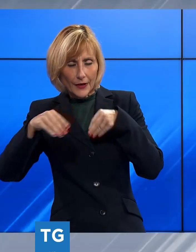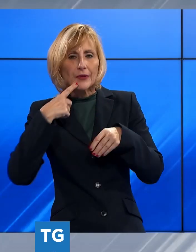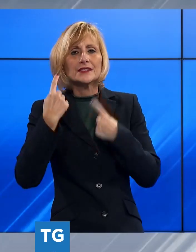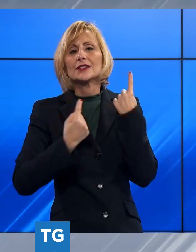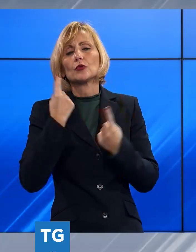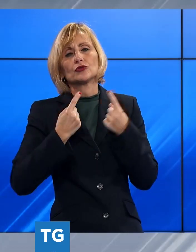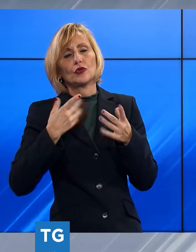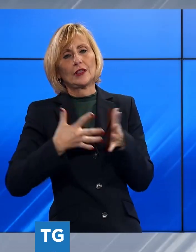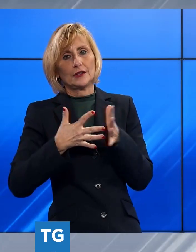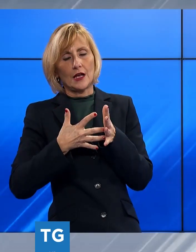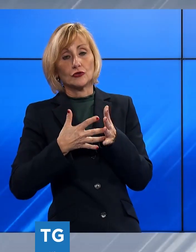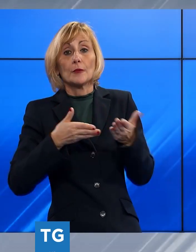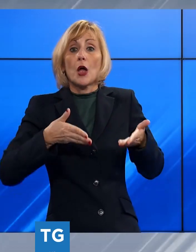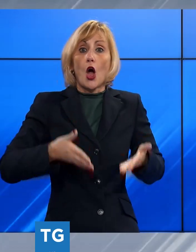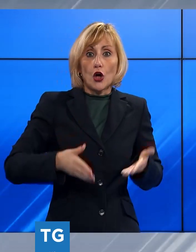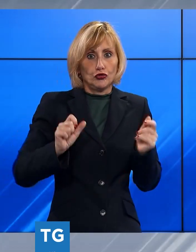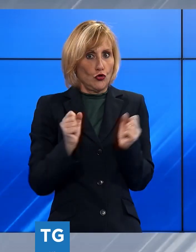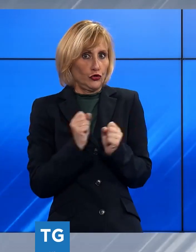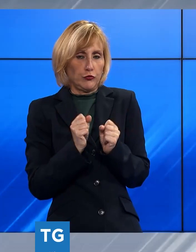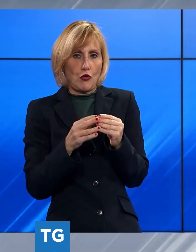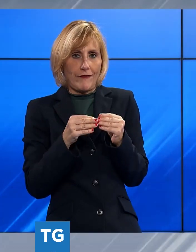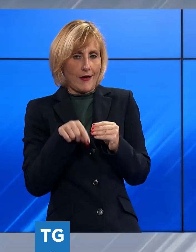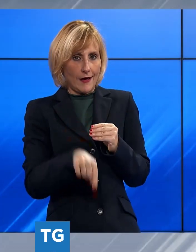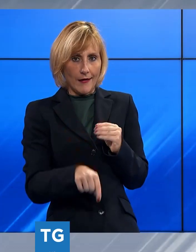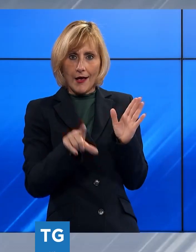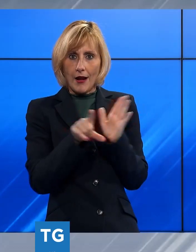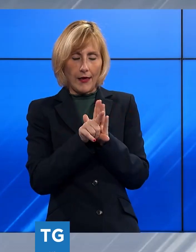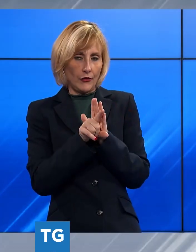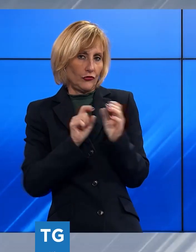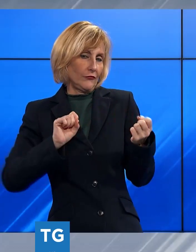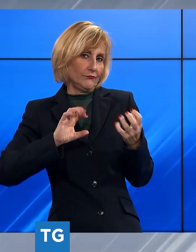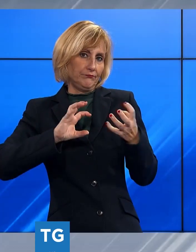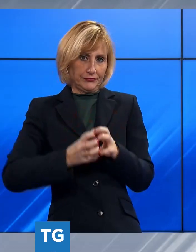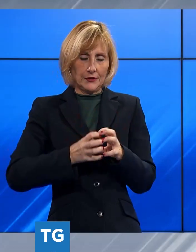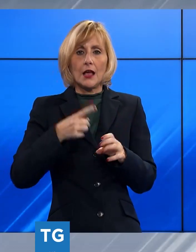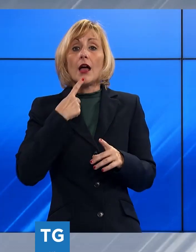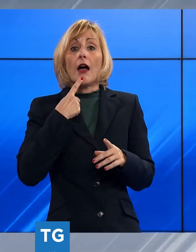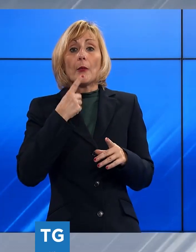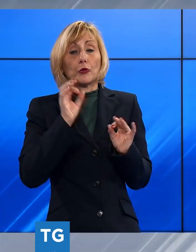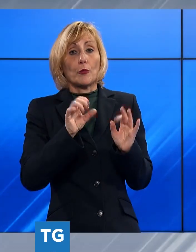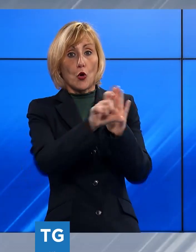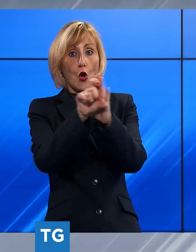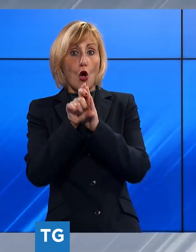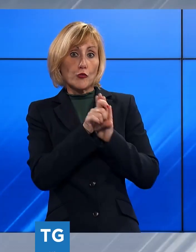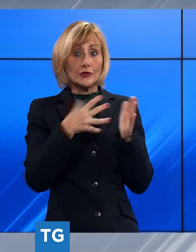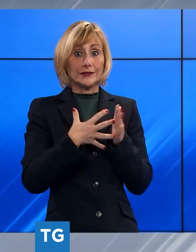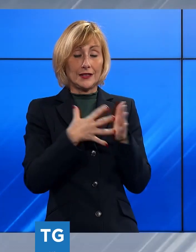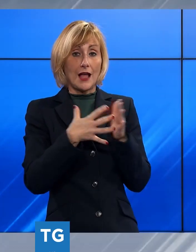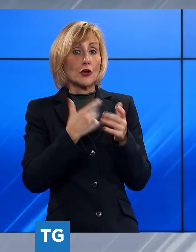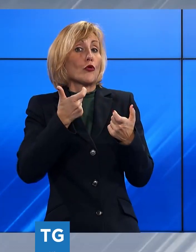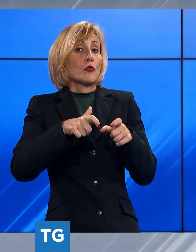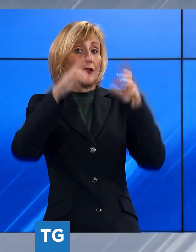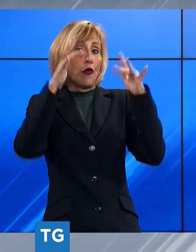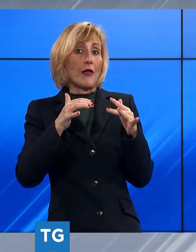di disagio ma oggi è incongruente questa norma La condizione di disagio li vivono proprio questi comuni Allora la